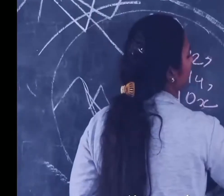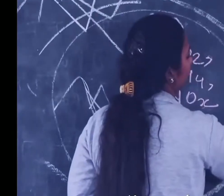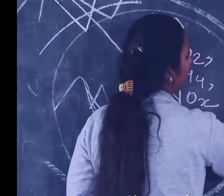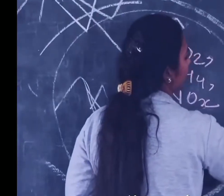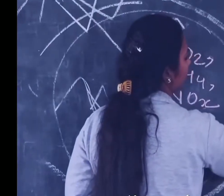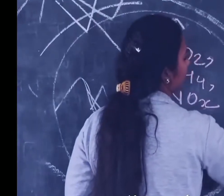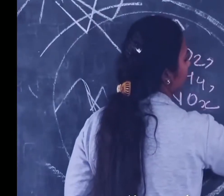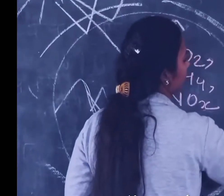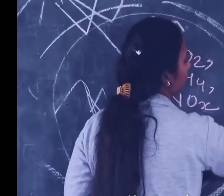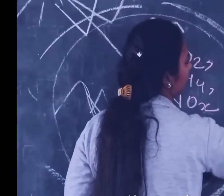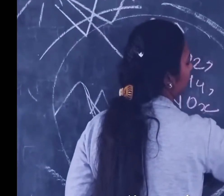मिलता फिर।